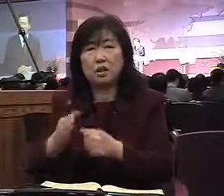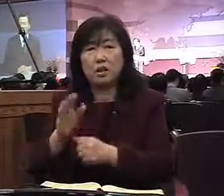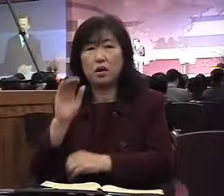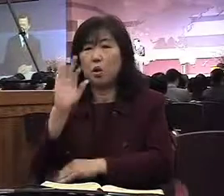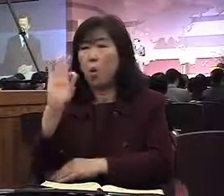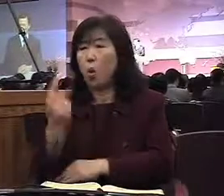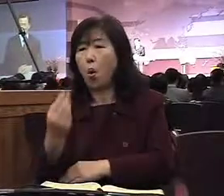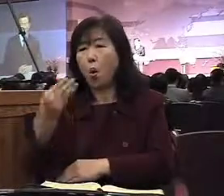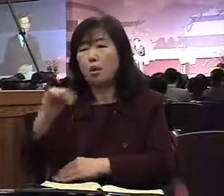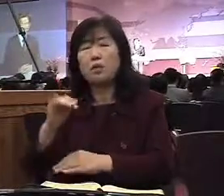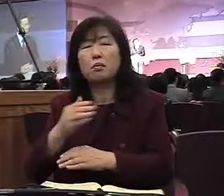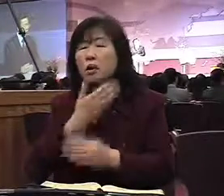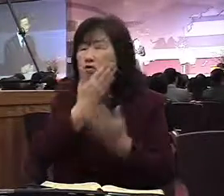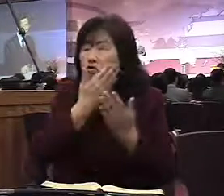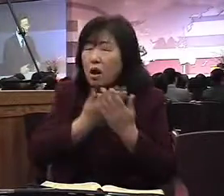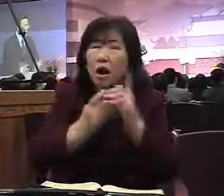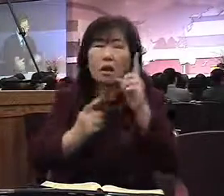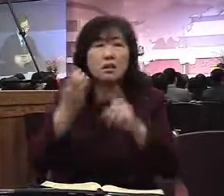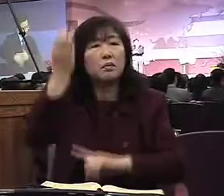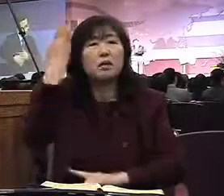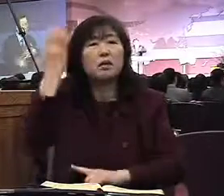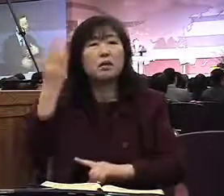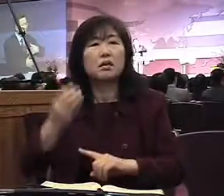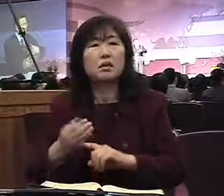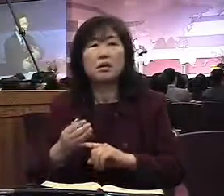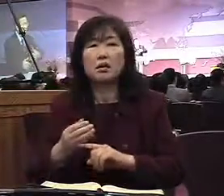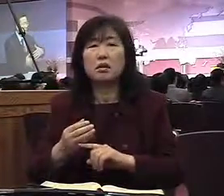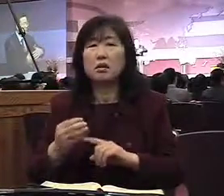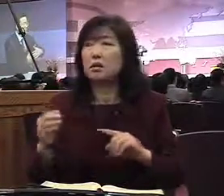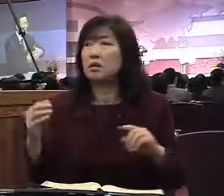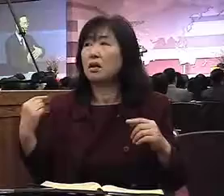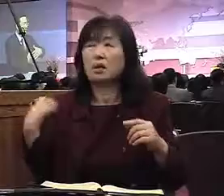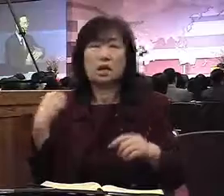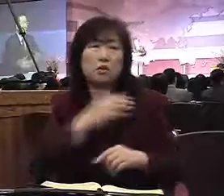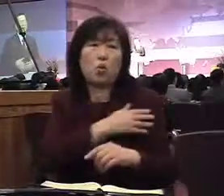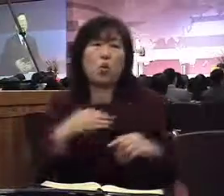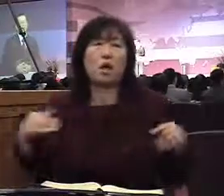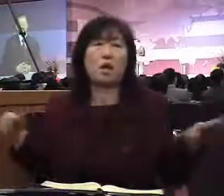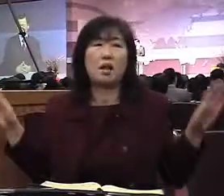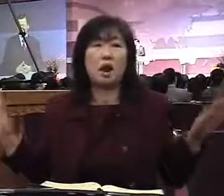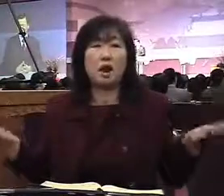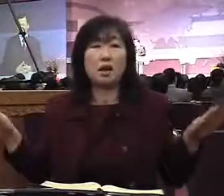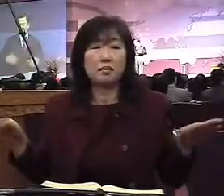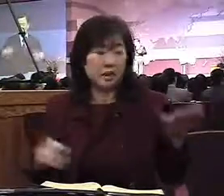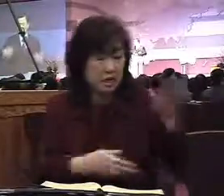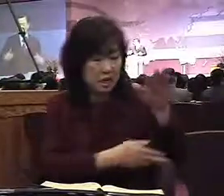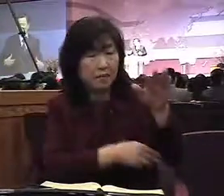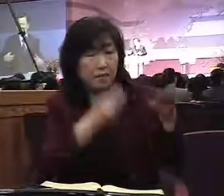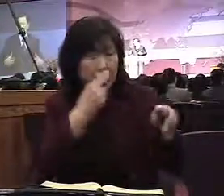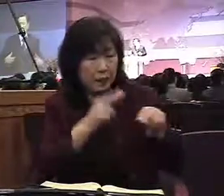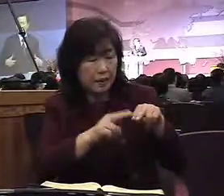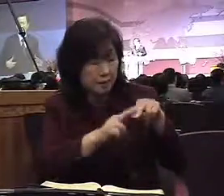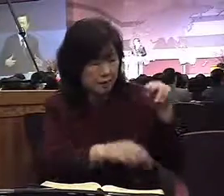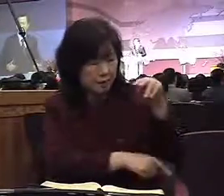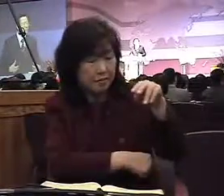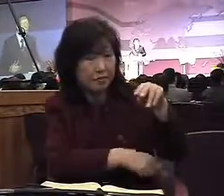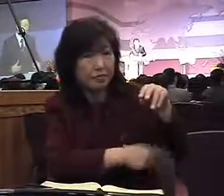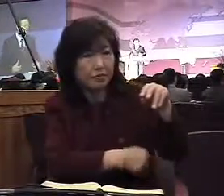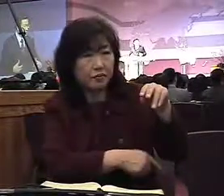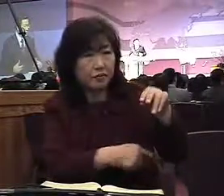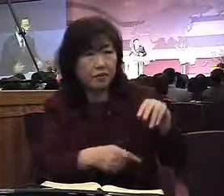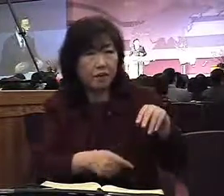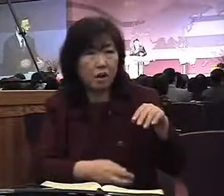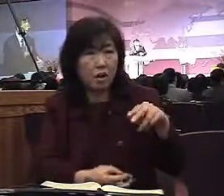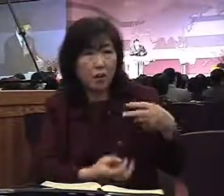중요한 걸 잊어버렸어요. 뭐냐면 여러분 오리는요 이 양쪽 어깨 날개 밑에 기름샘이 있다. 거기서 기름이 물에 들어가기 전에